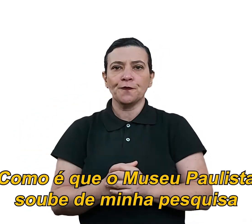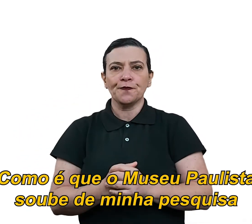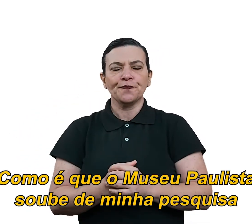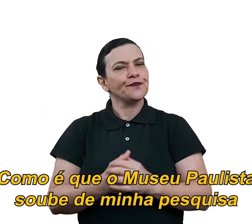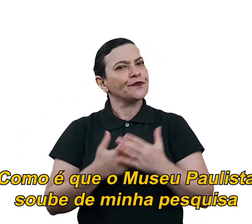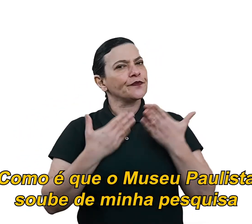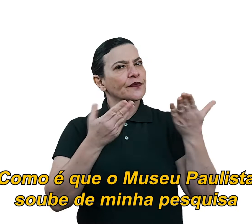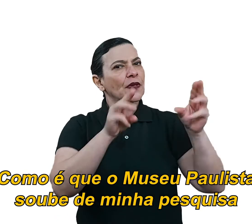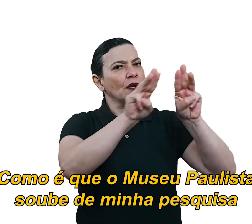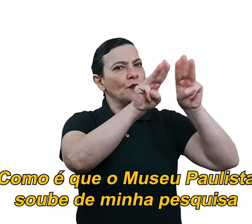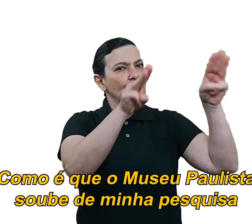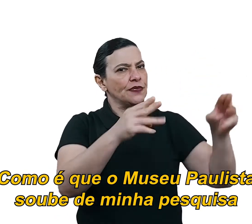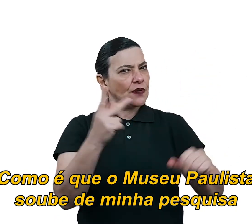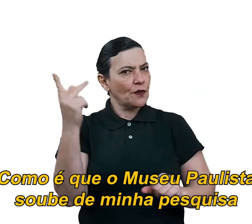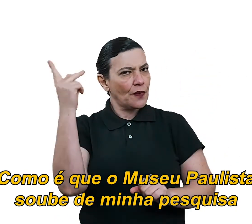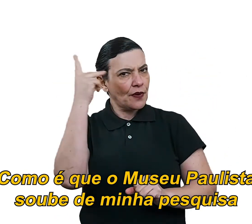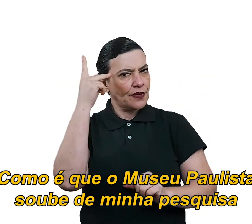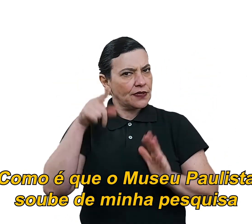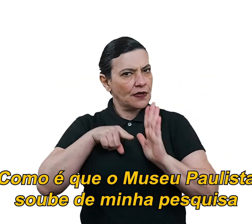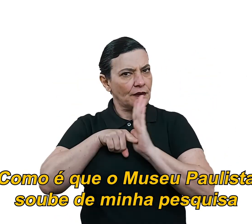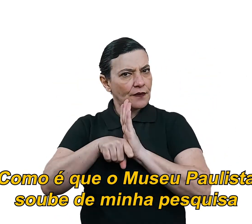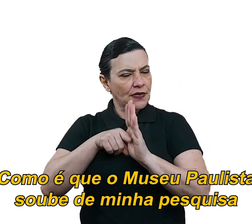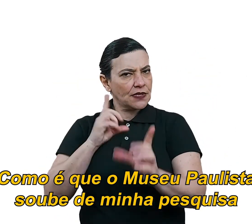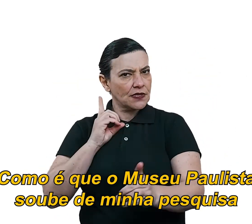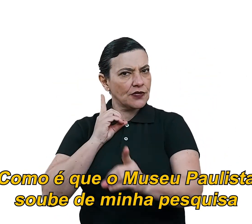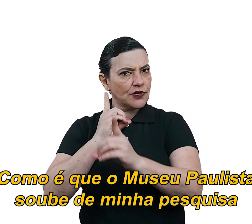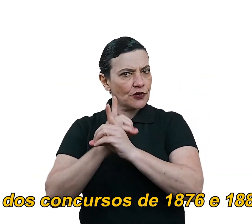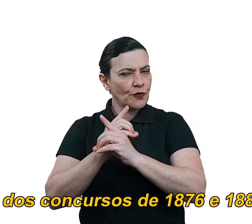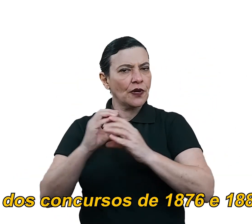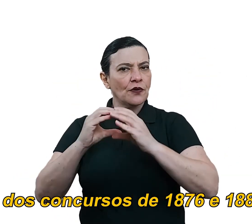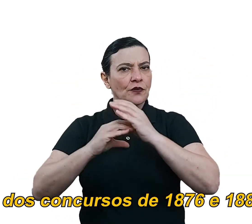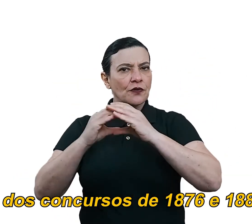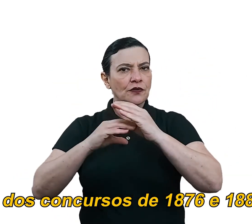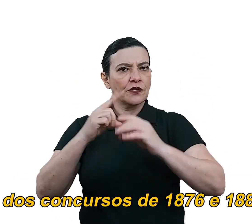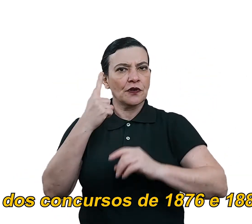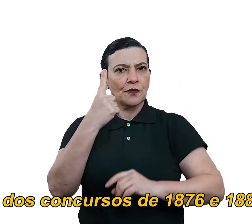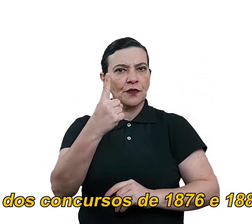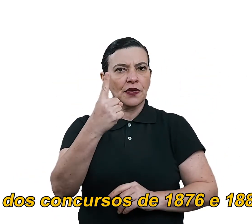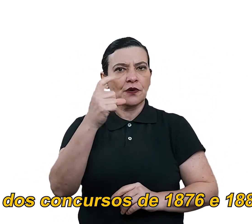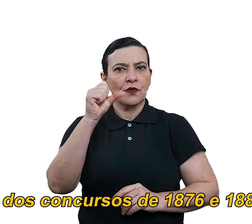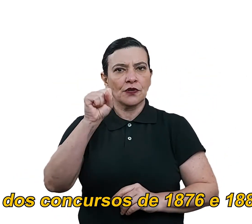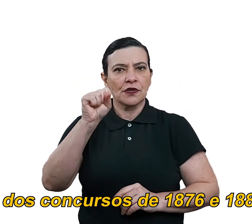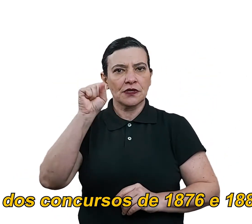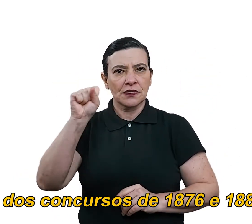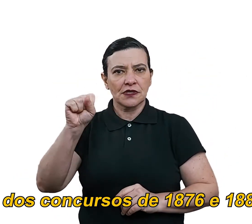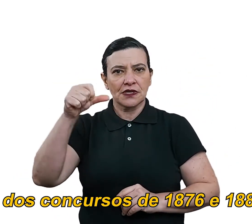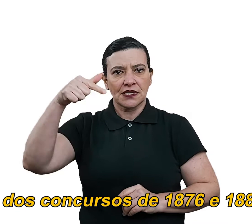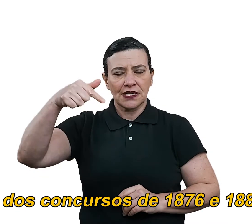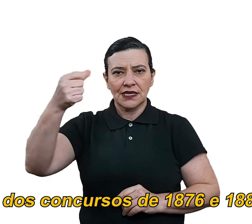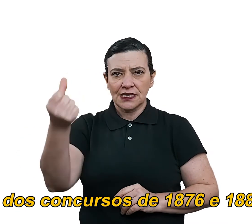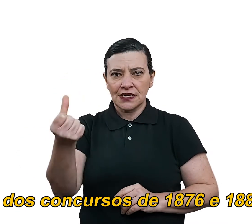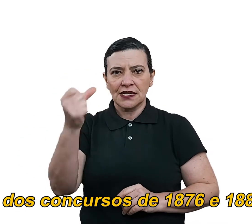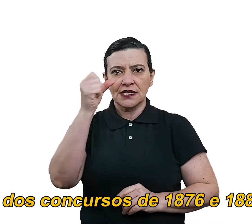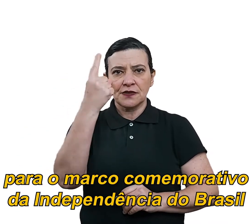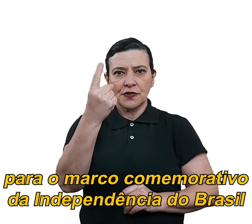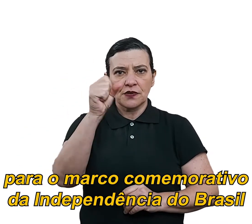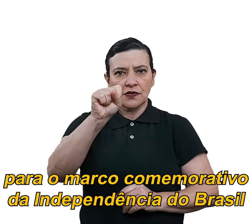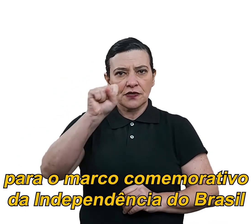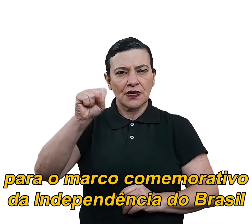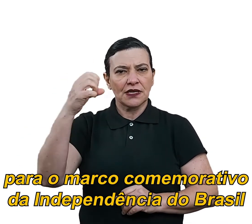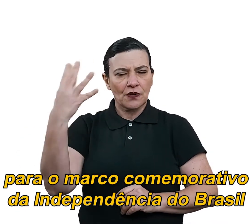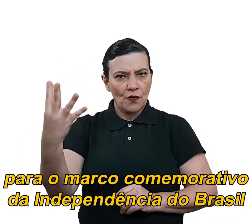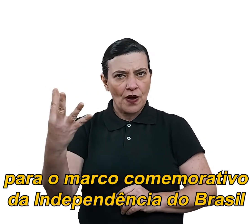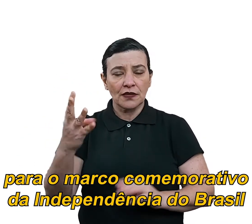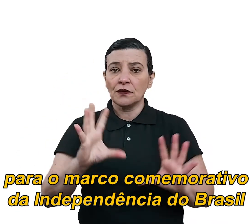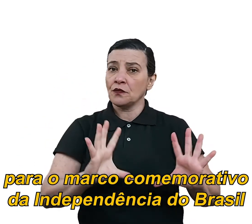2000, como é que o Museu Paulista soube de minha pesquisa e dos concursos de 1876 e 1884 para